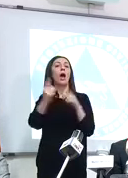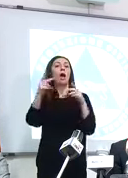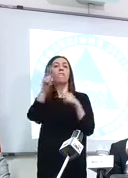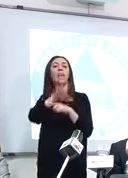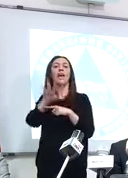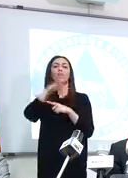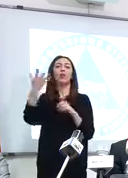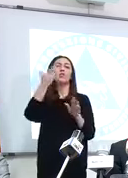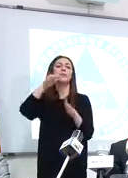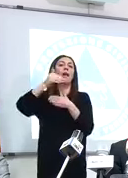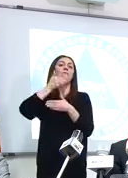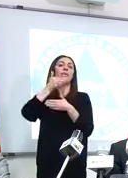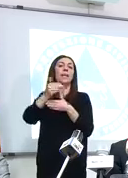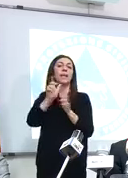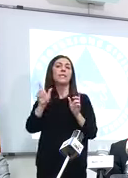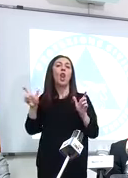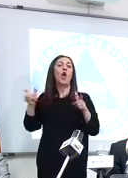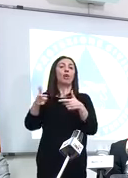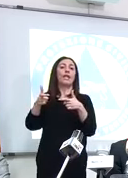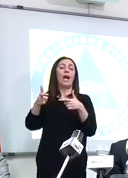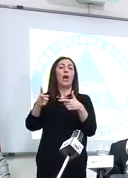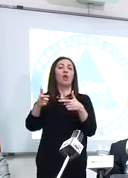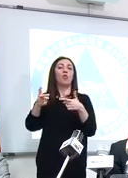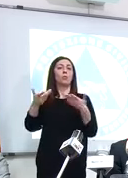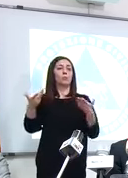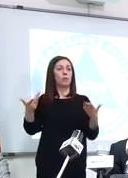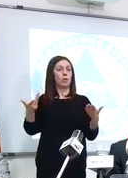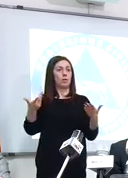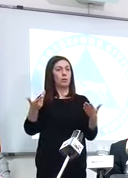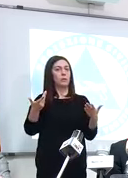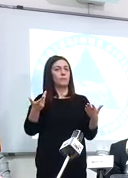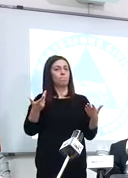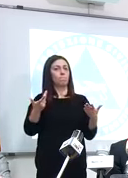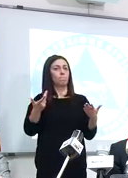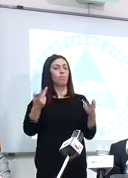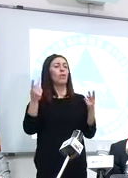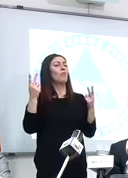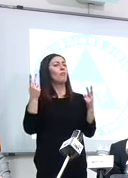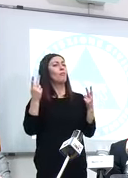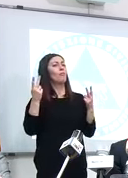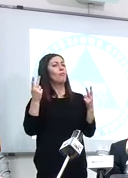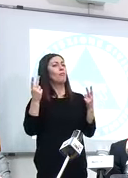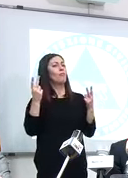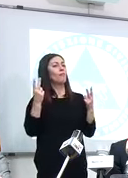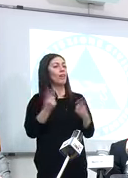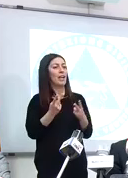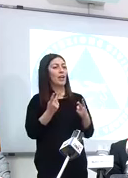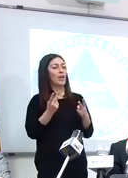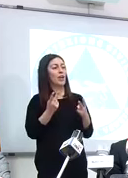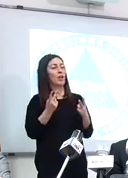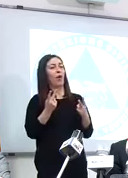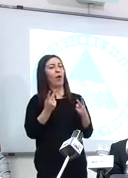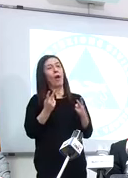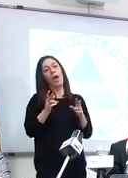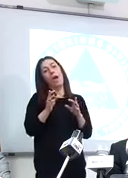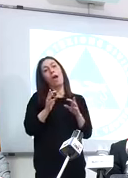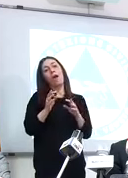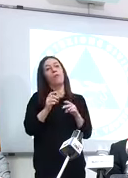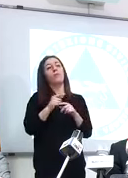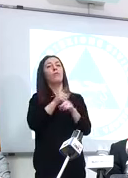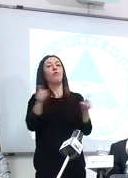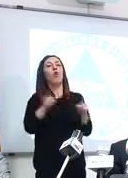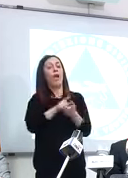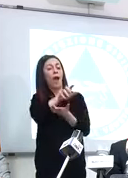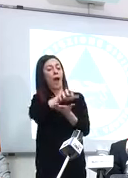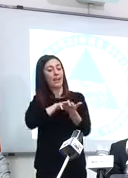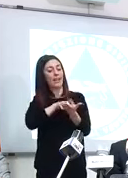quei fenomeni non hanno titolo scientifico parlare? Qualcuno rappresentava anche il governo, perdonami, perché quando facevate gli articoli